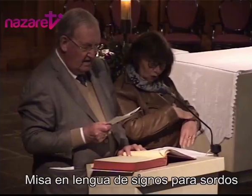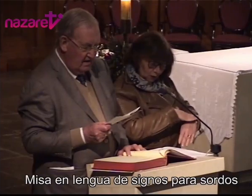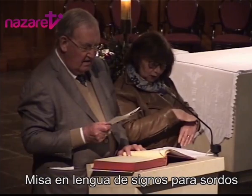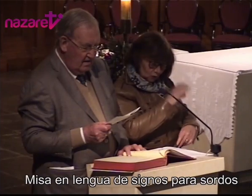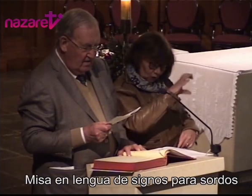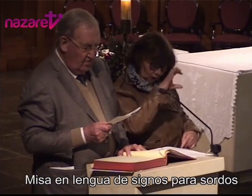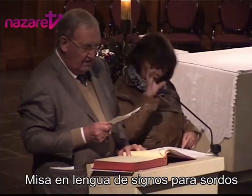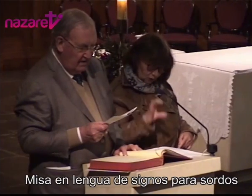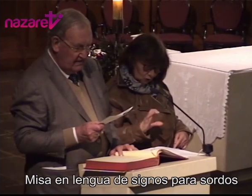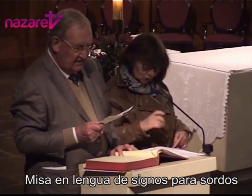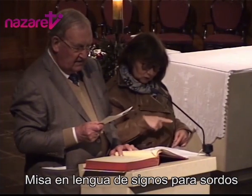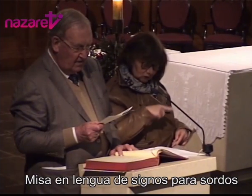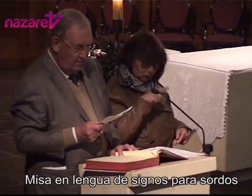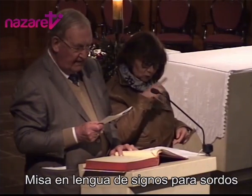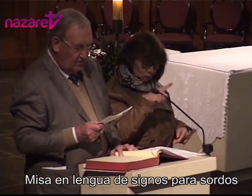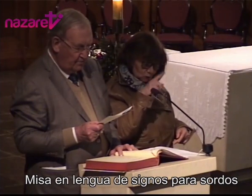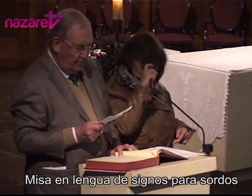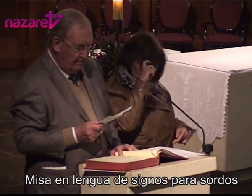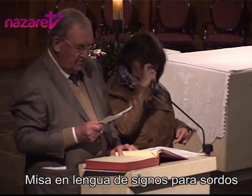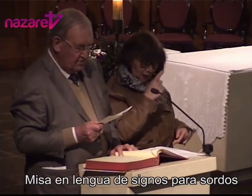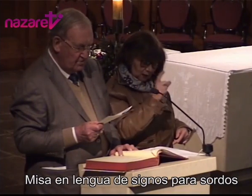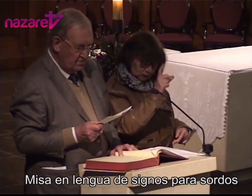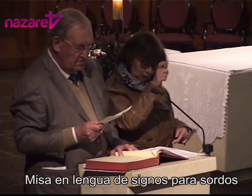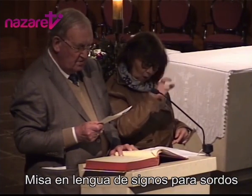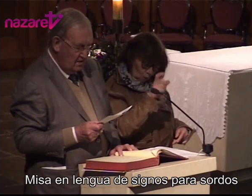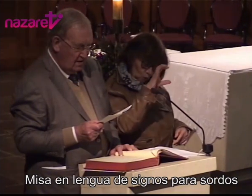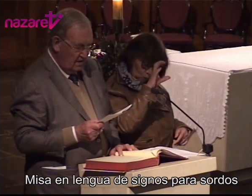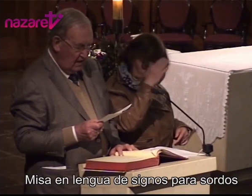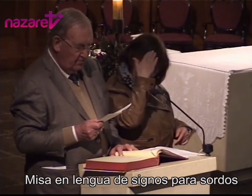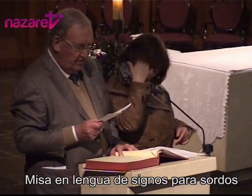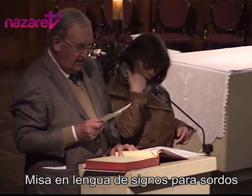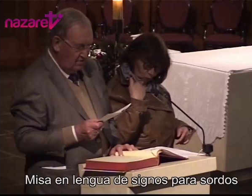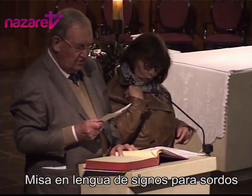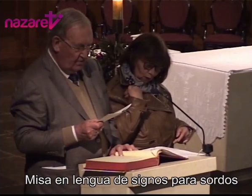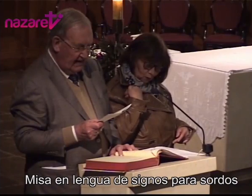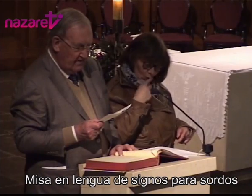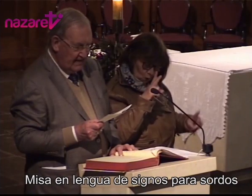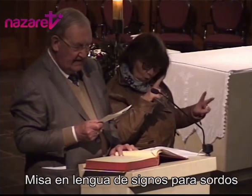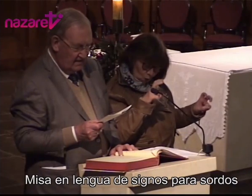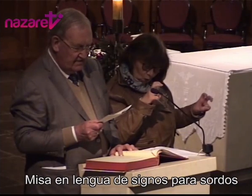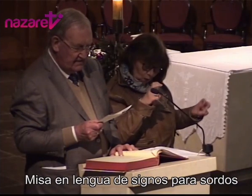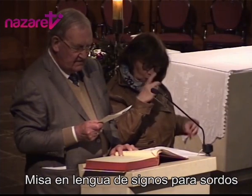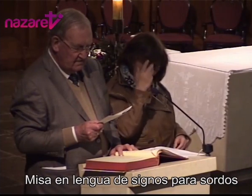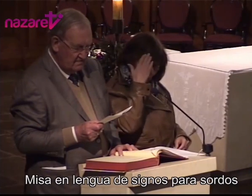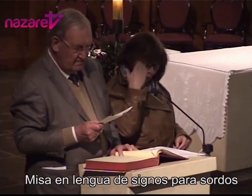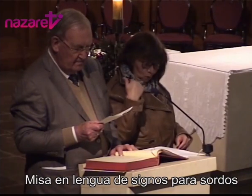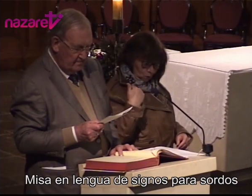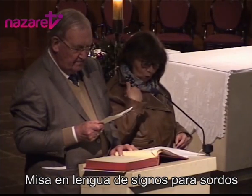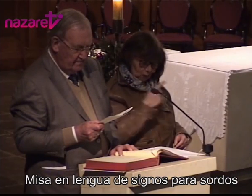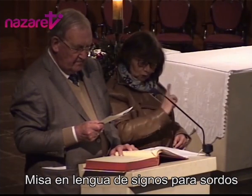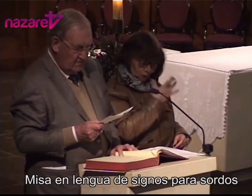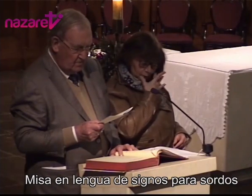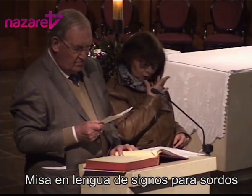él, lo hice mi testigo para los pueblos, caudillo y soberano de naciones.